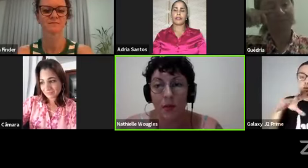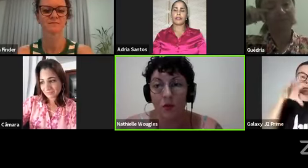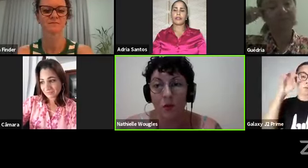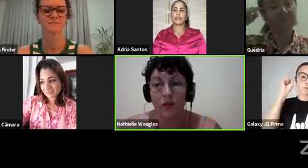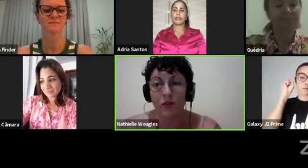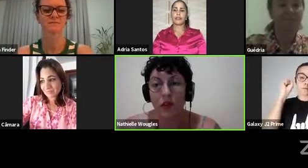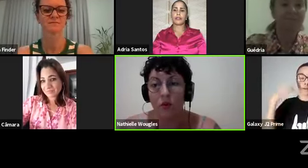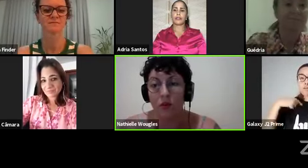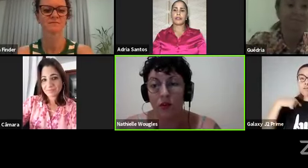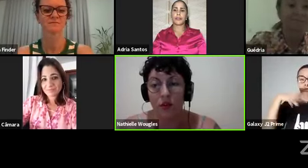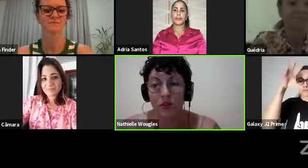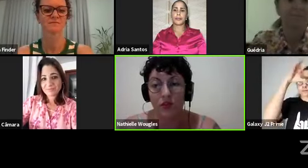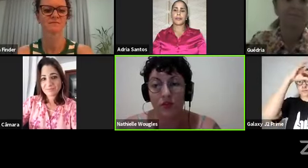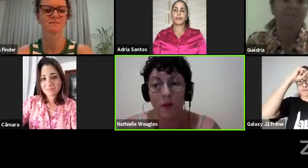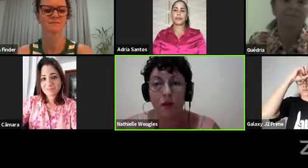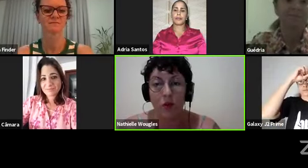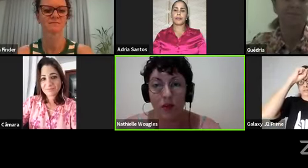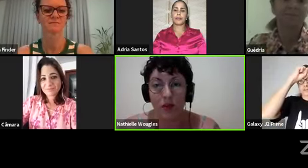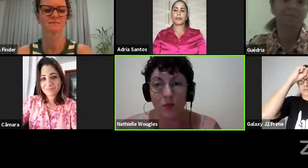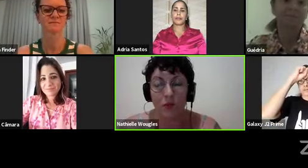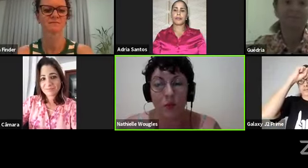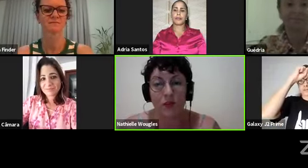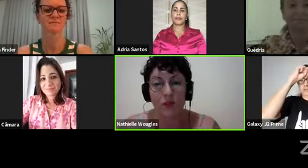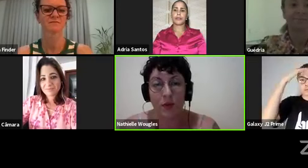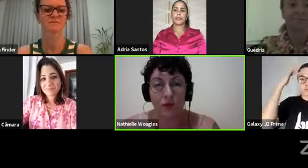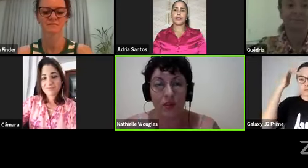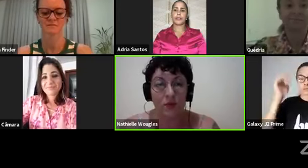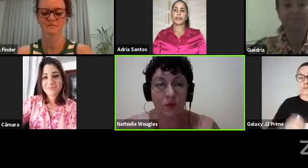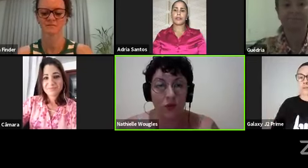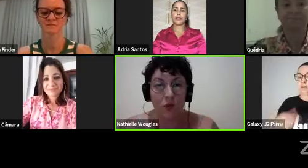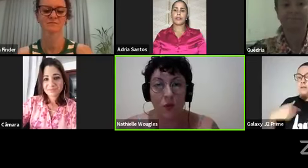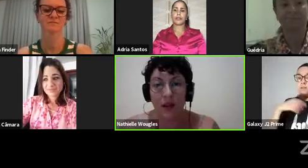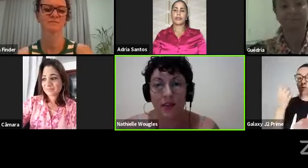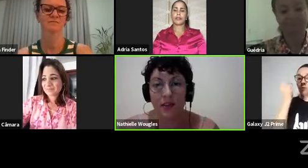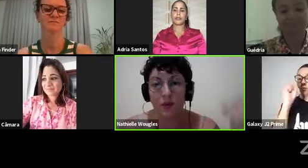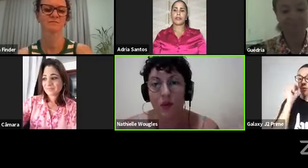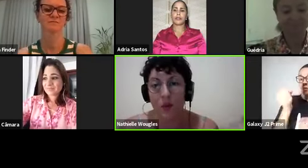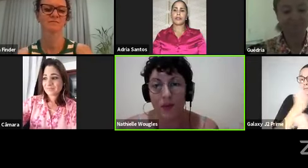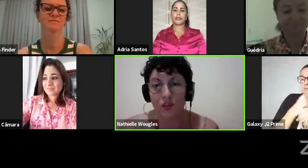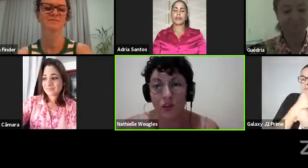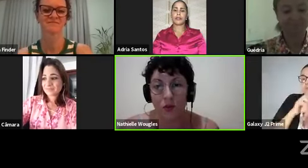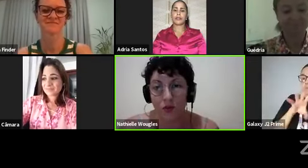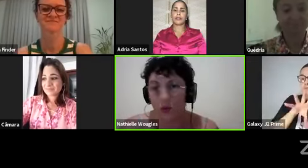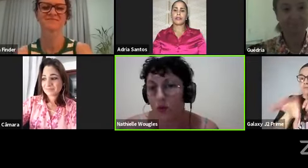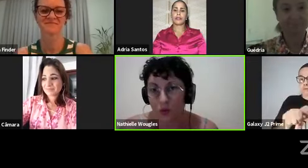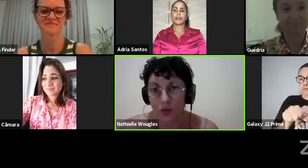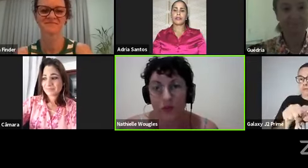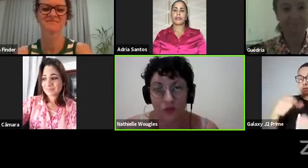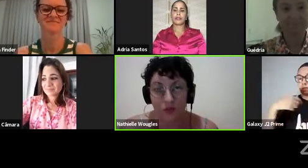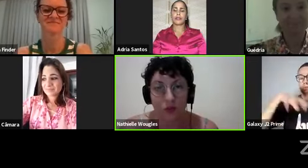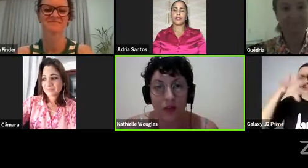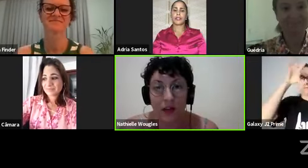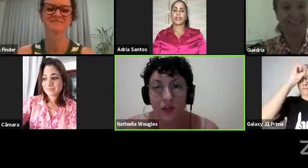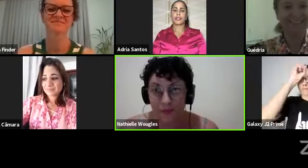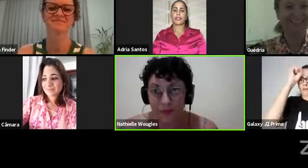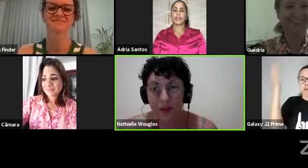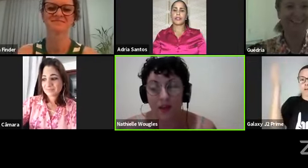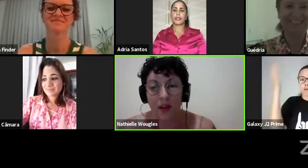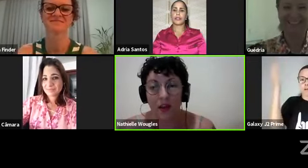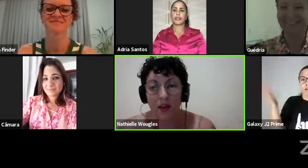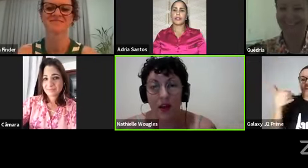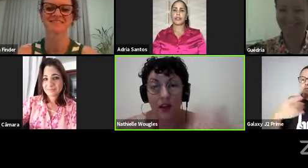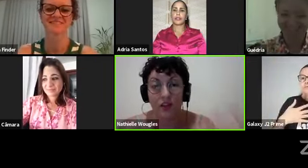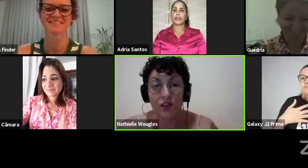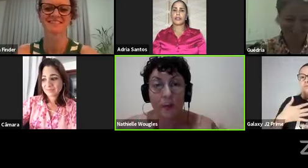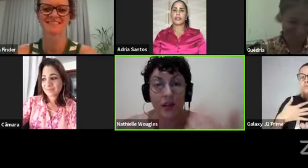sou terapeuta ocupacional, 8 anos de formado, eu aprendi muito mais sobre autismo hoje com a Guedra do que eu aprendi em 8 anos de faculdade,